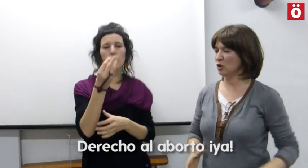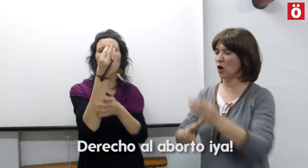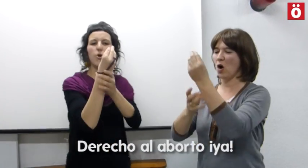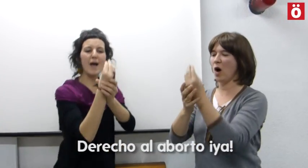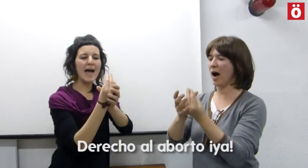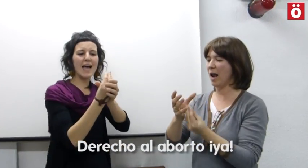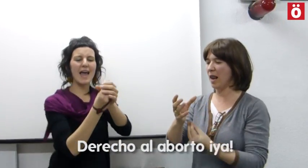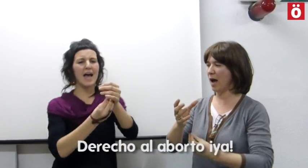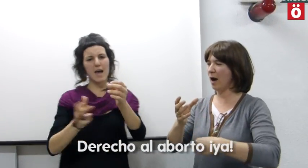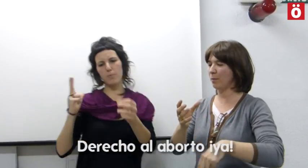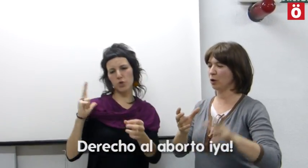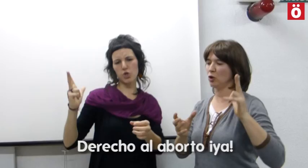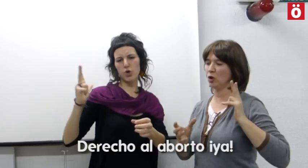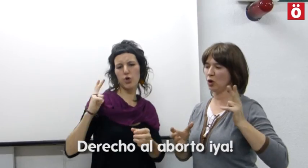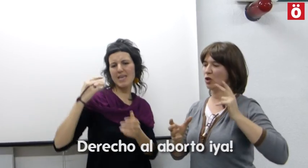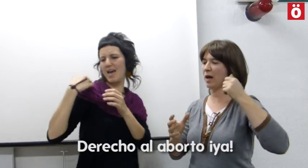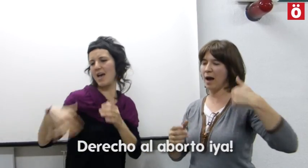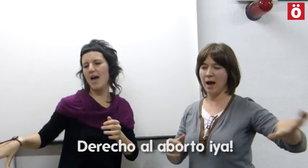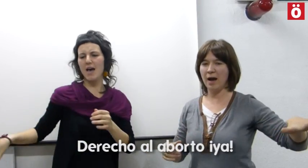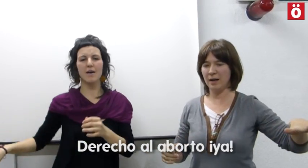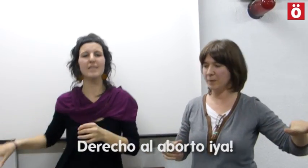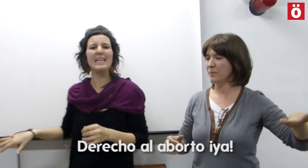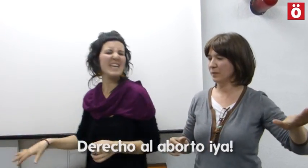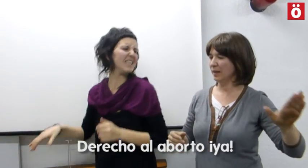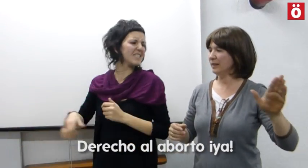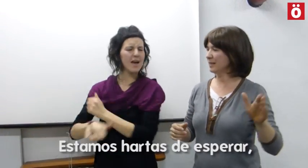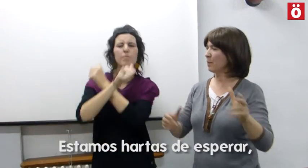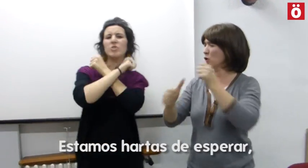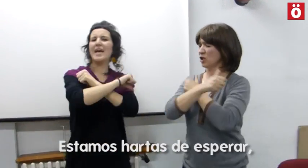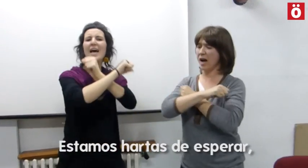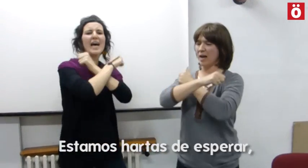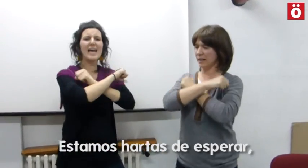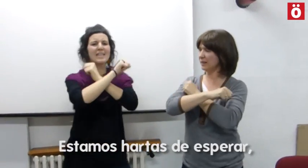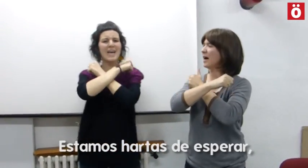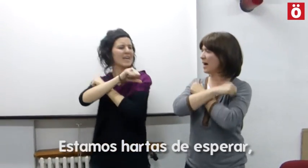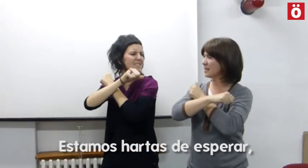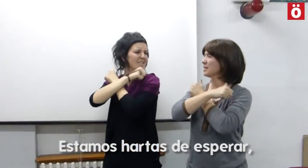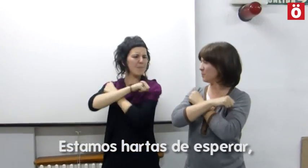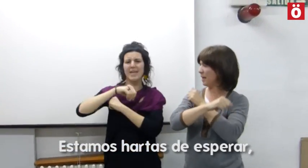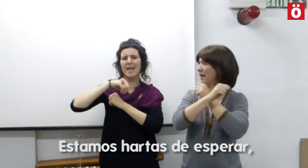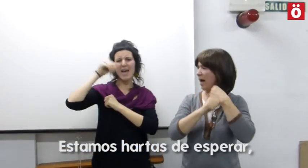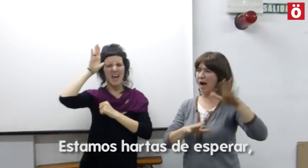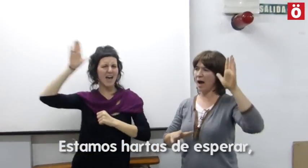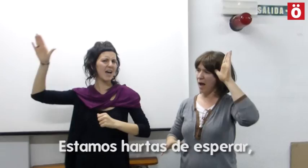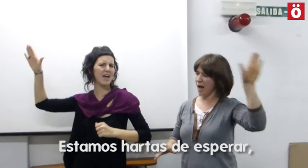Derezoa da bortoa, eta mozataz ezberat